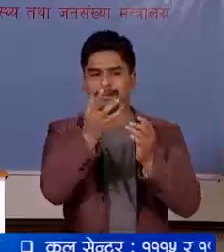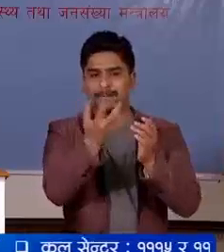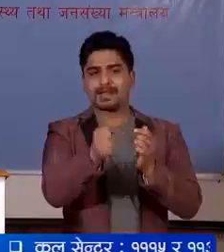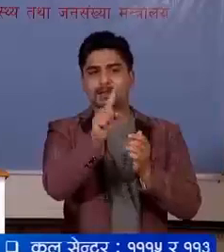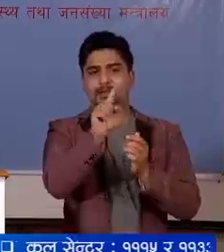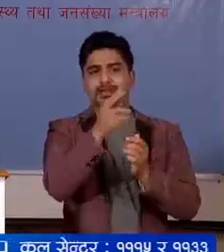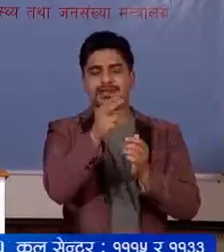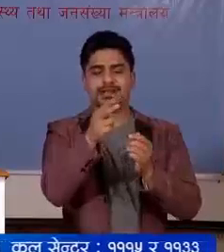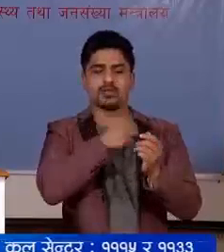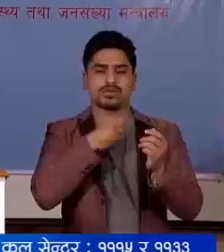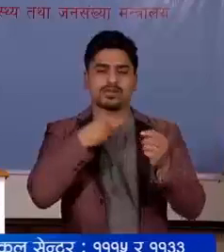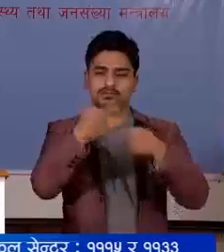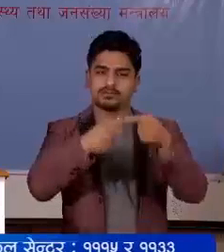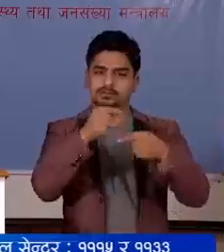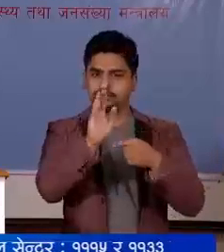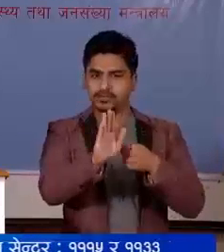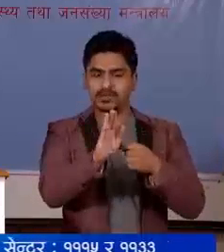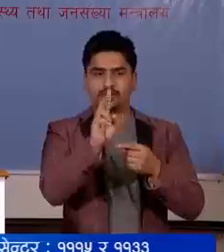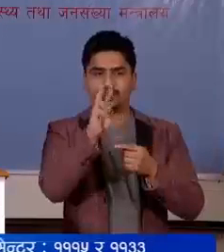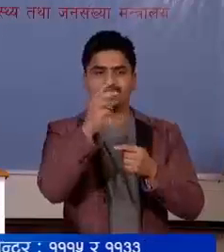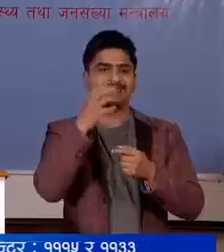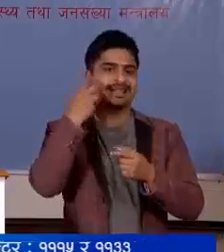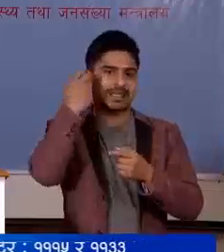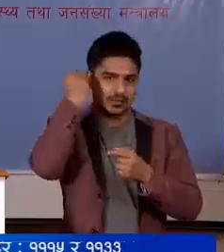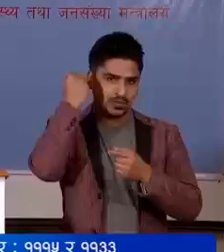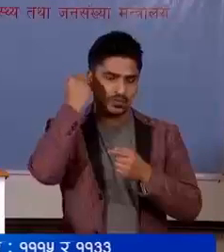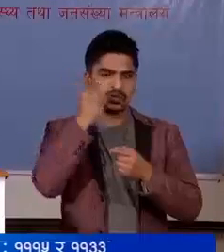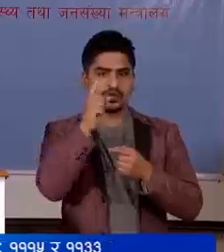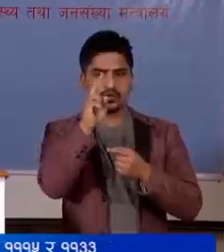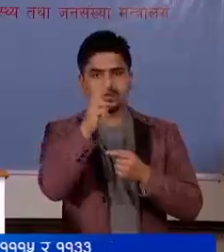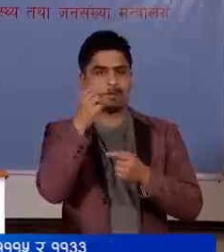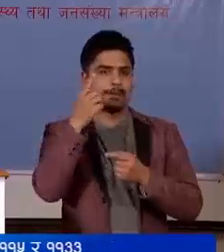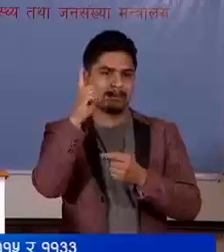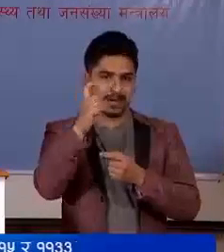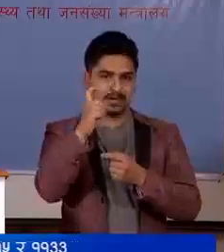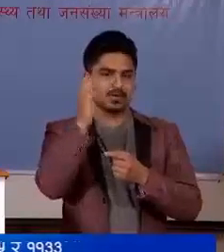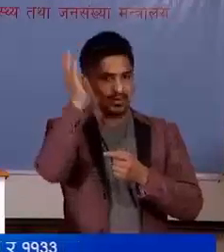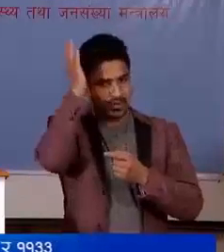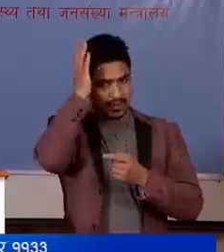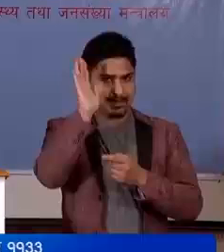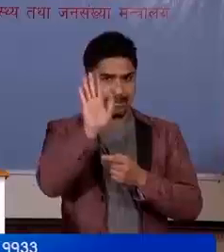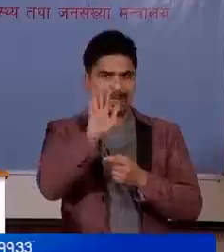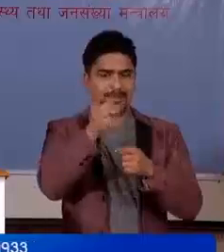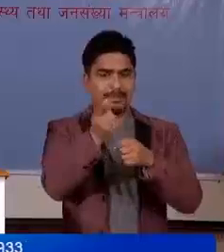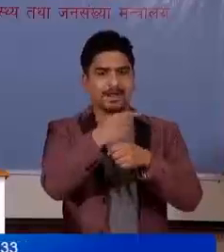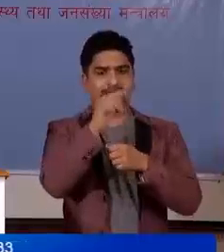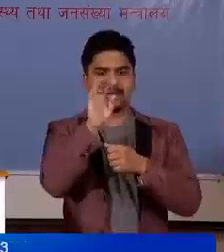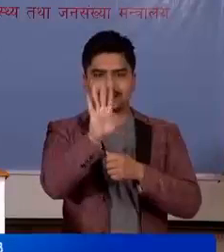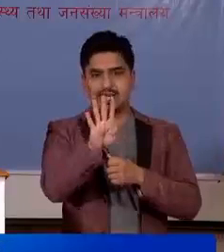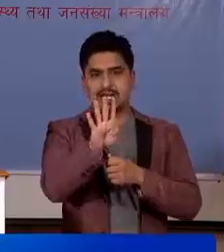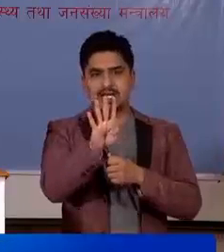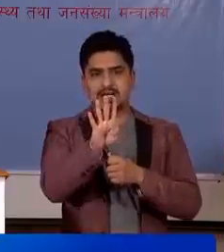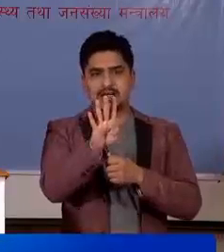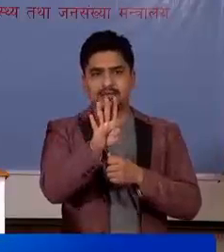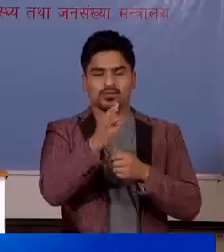जाना उपचार के करमा हुनुँँछ दो जणा टेकु दो जणा बागलूंग दनगडीमा पांच जणा बीर गन्जमा चार जणा